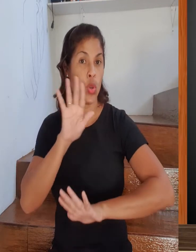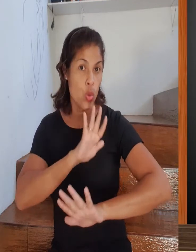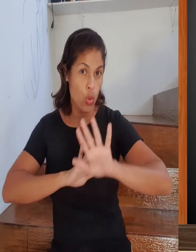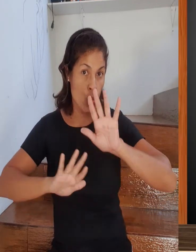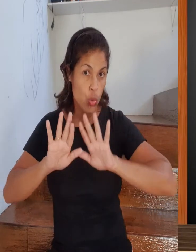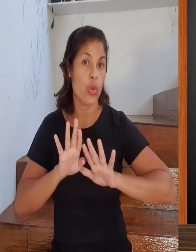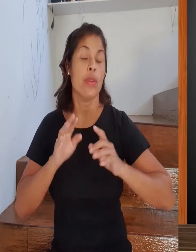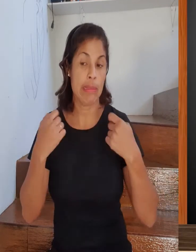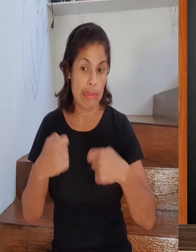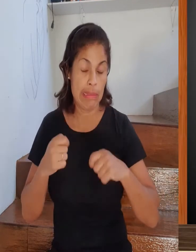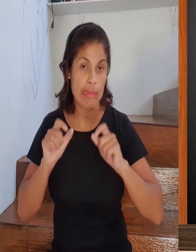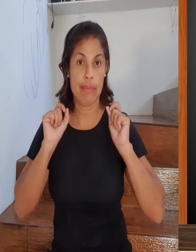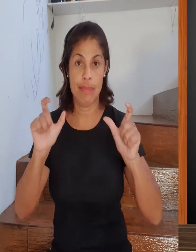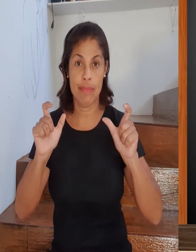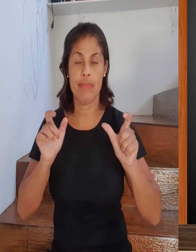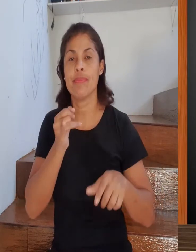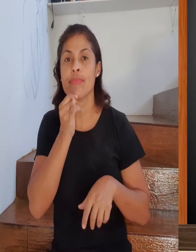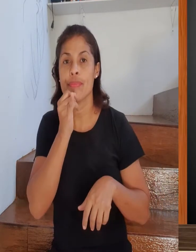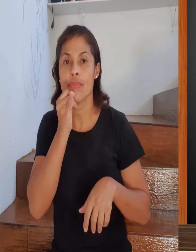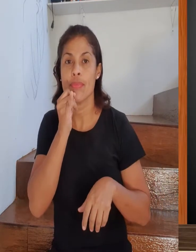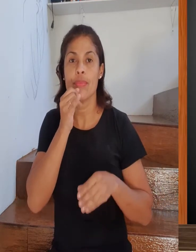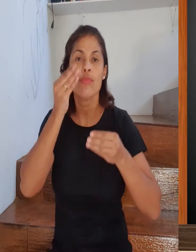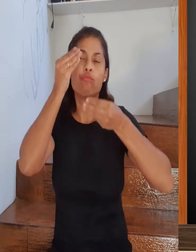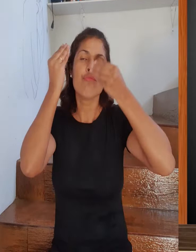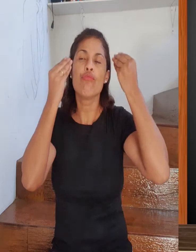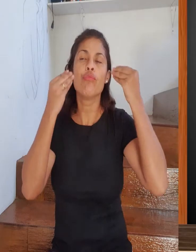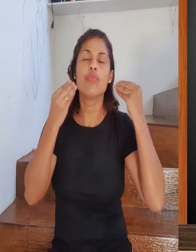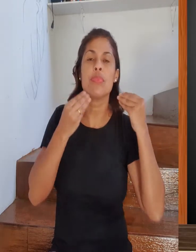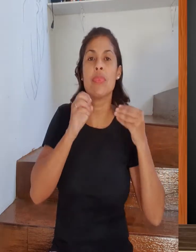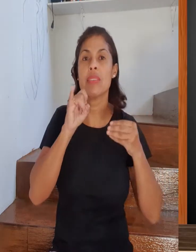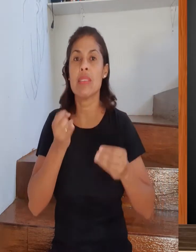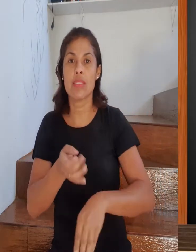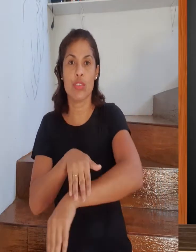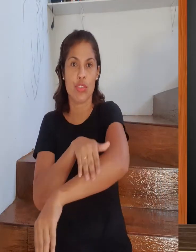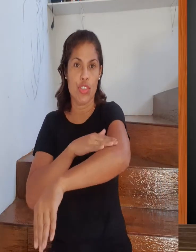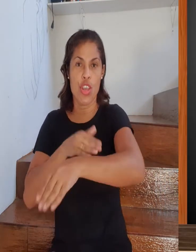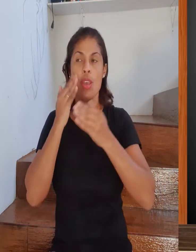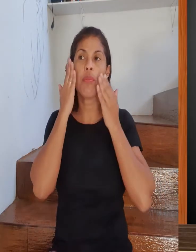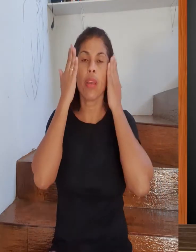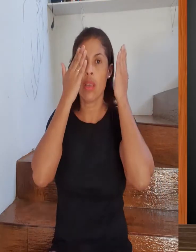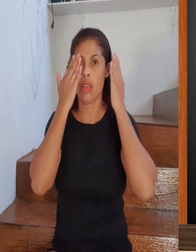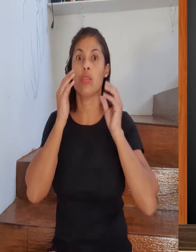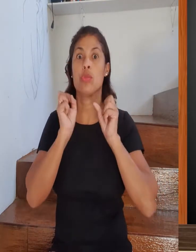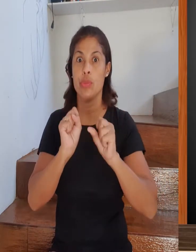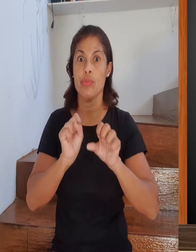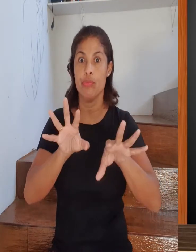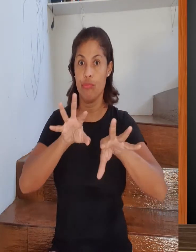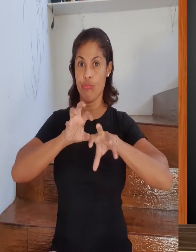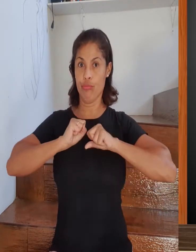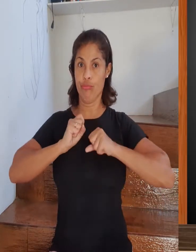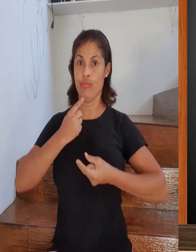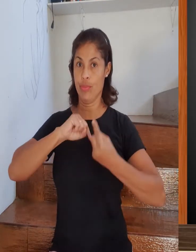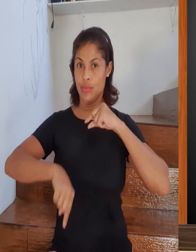devemos ter alguns cuidados especiais. Por exemplo, cosméticos e fármacos de uso tópico podem sim exercer